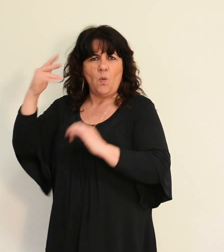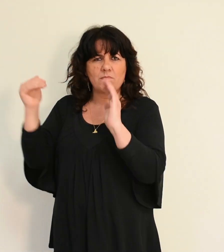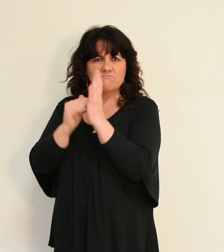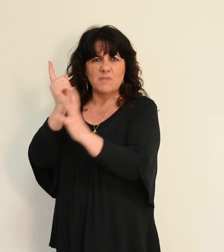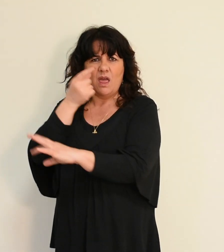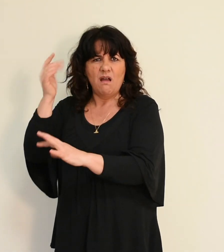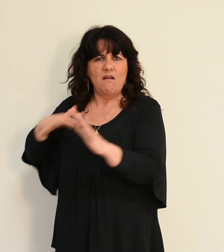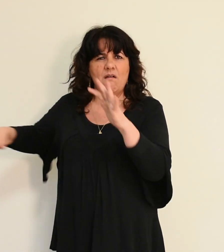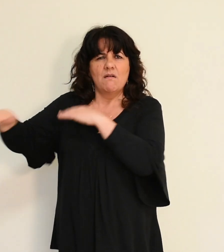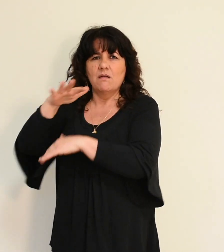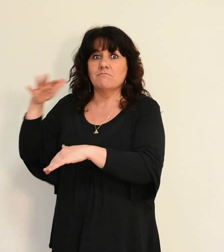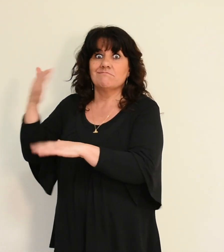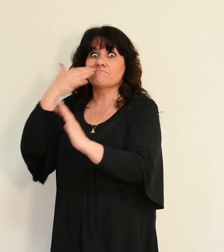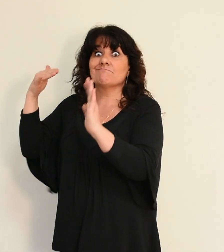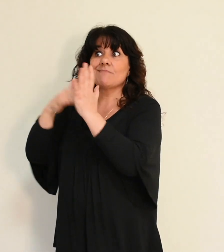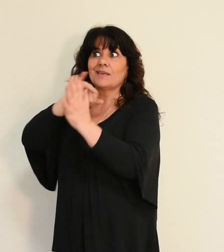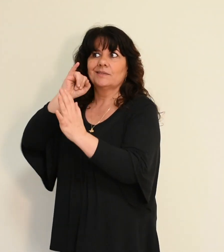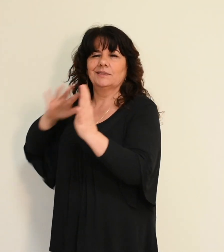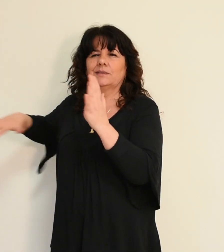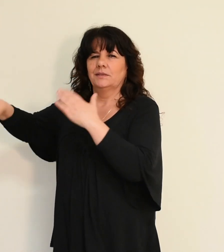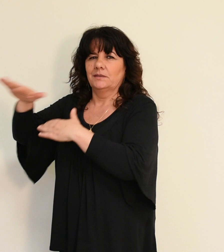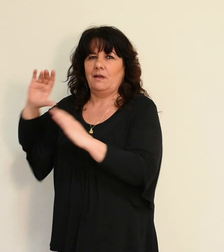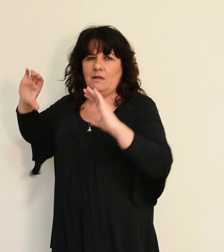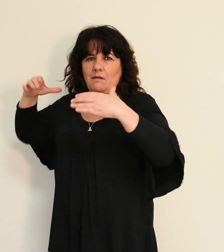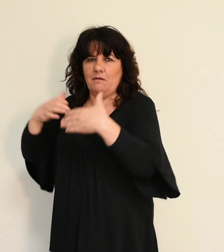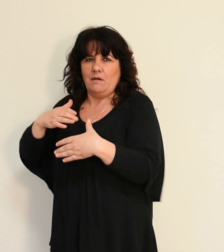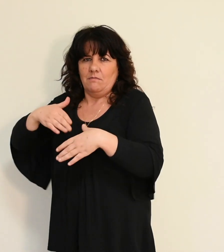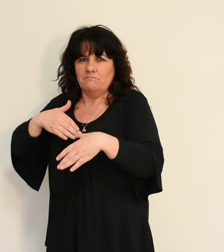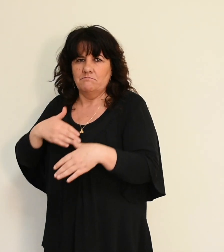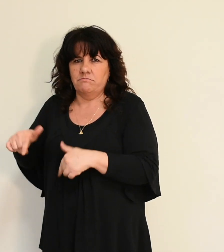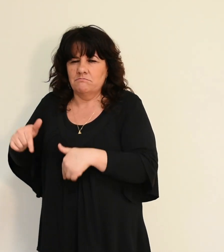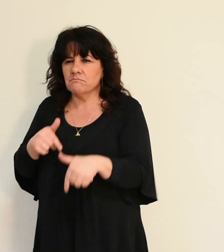hommes, l'élite d'Israël, pour traquer David.